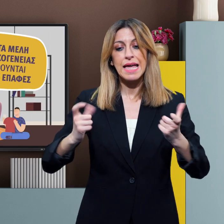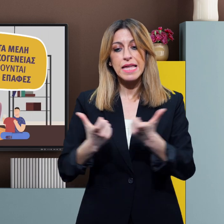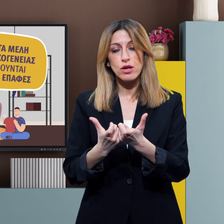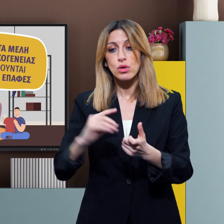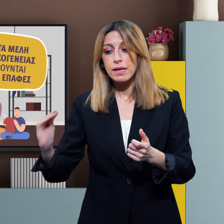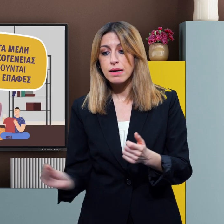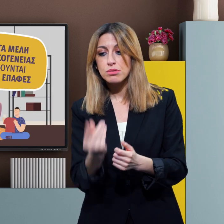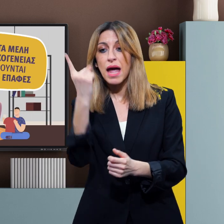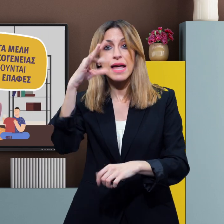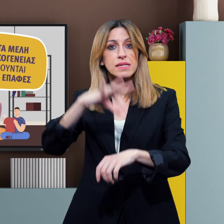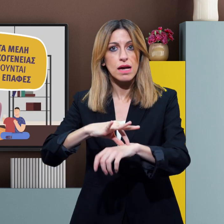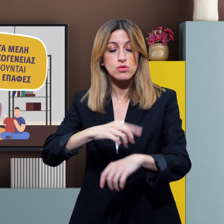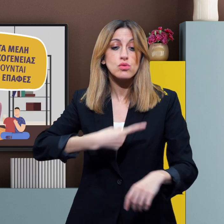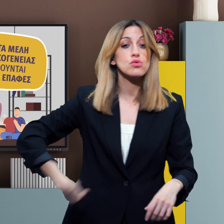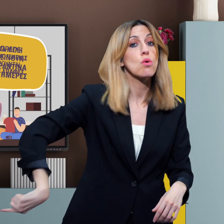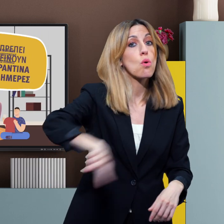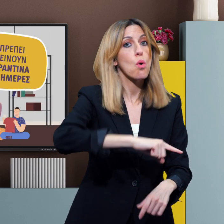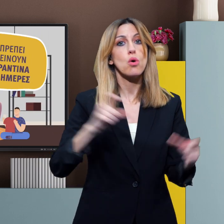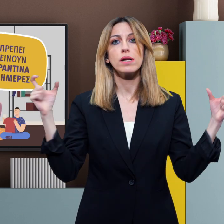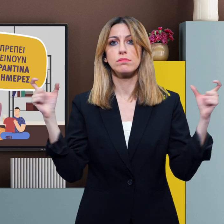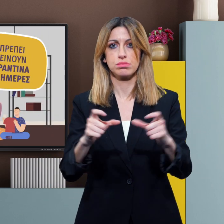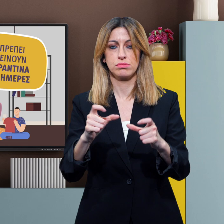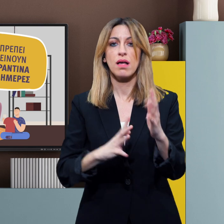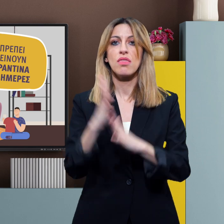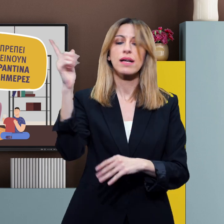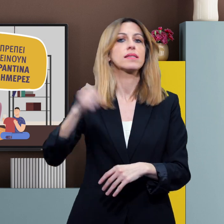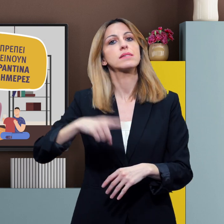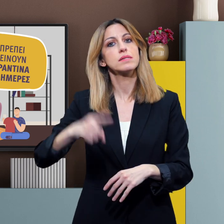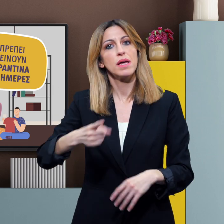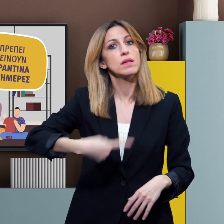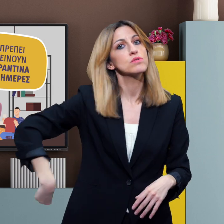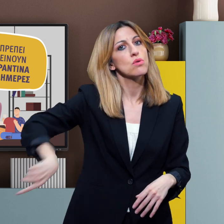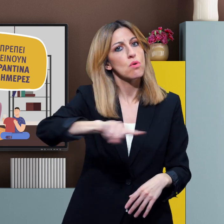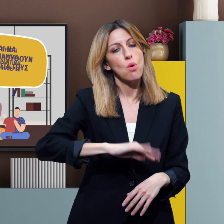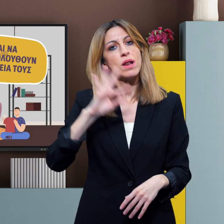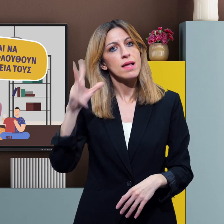της οικογένειας θεωρούνται στενές επαφές. Άρα πρέπει να μείνουν σε καραντίνα για